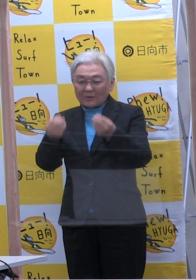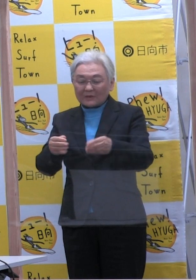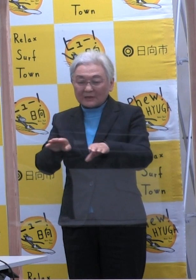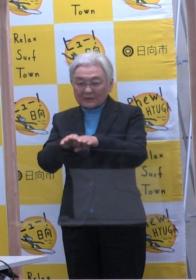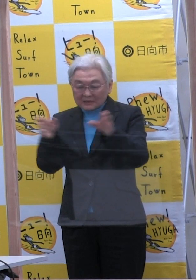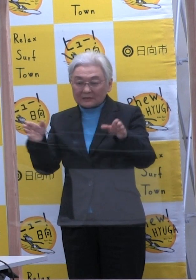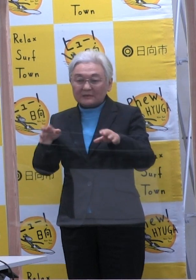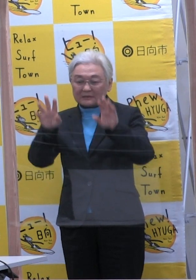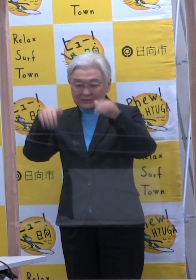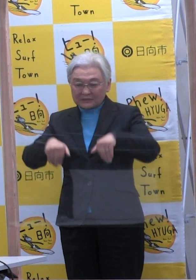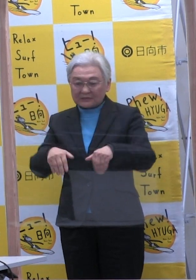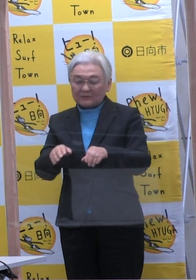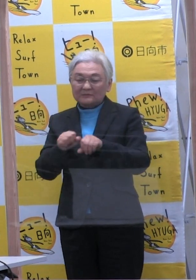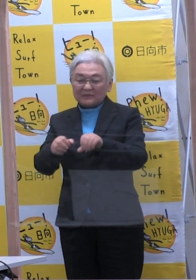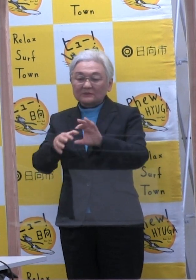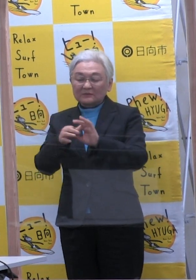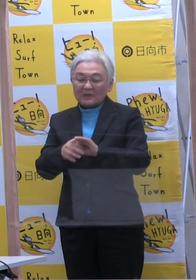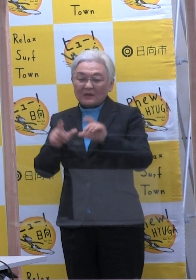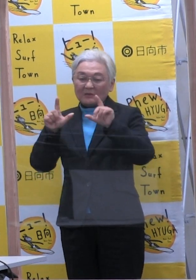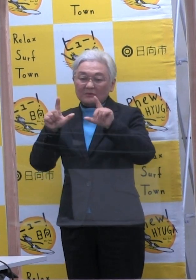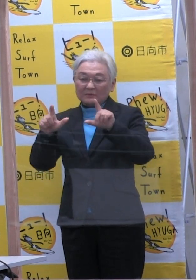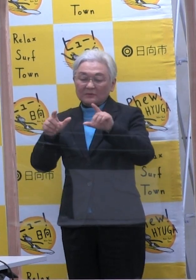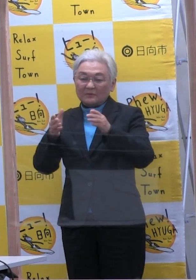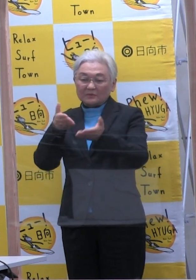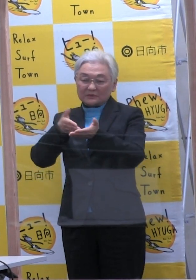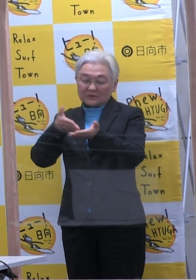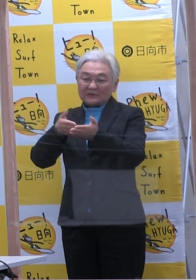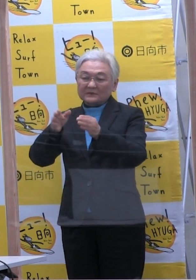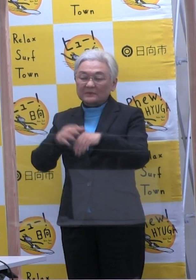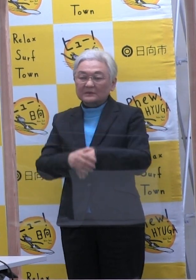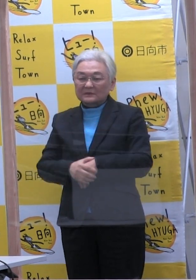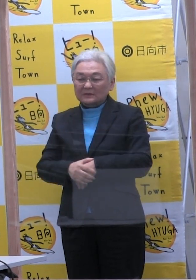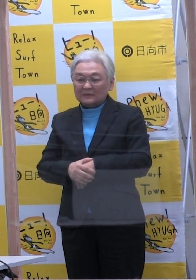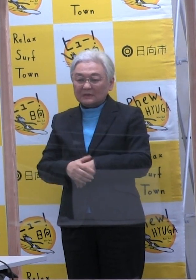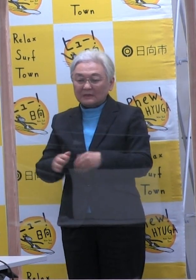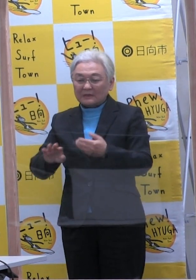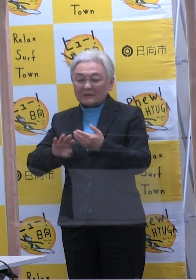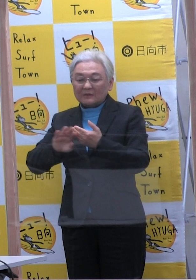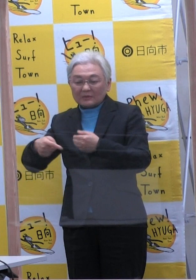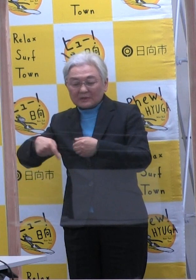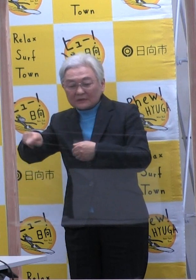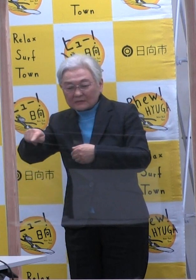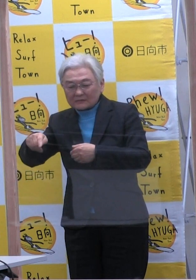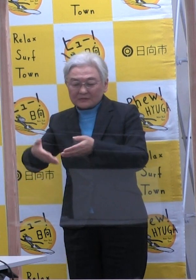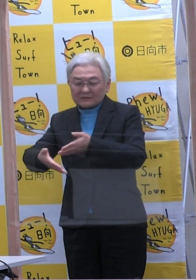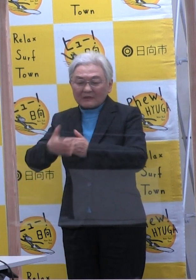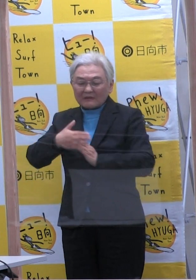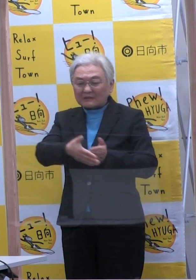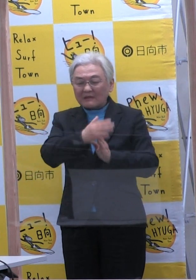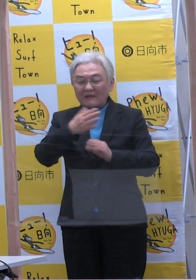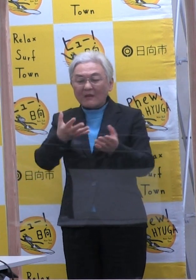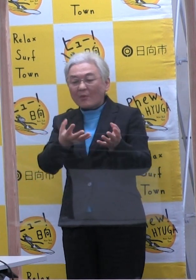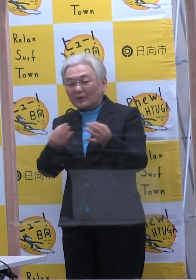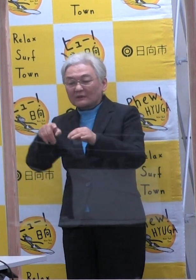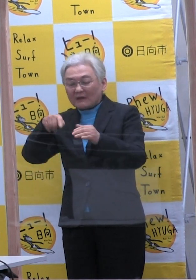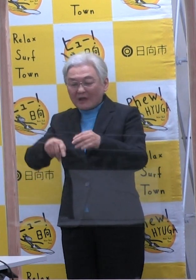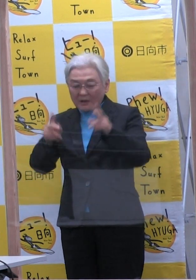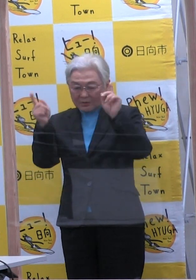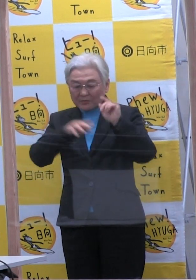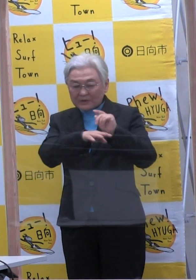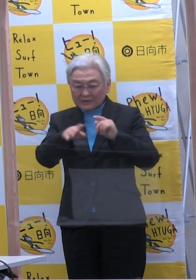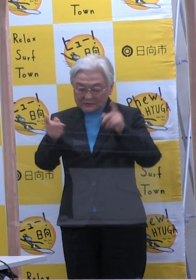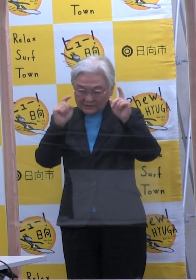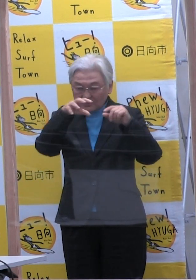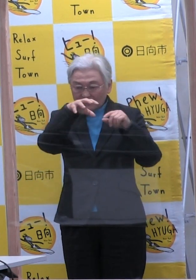。コロナ禍により外出機会が制限される中、子どもたちの遊び場や憩いの